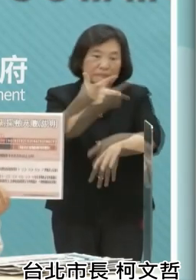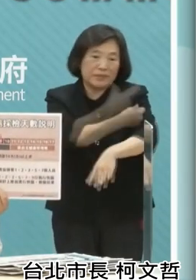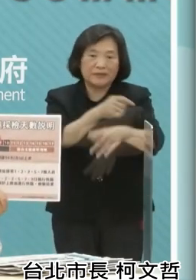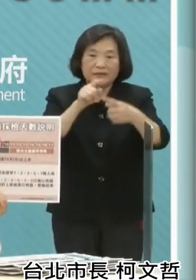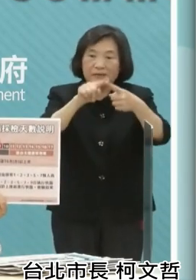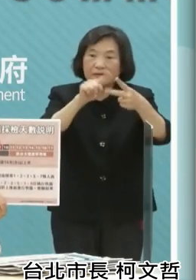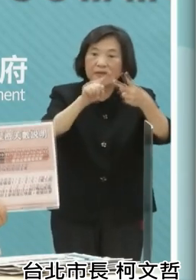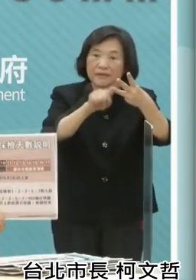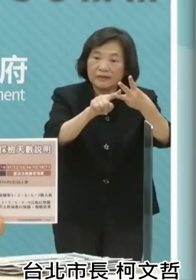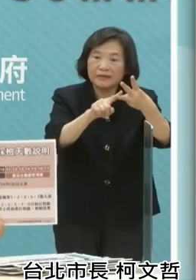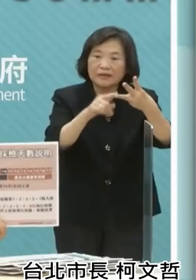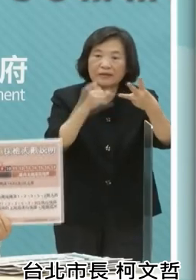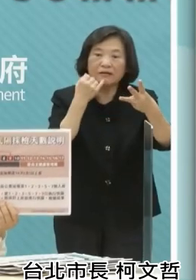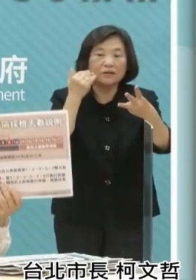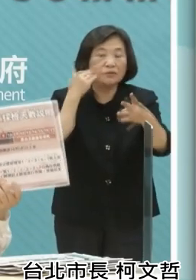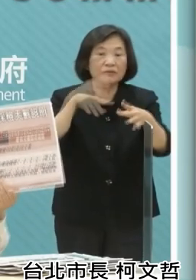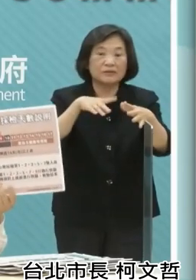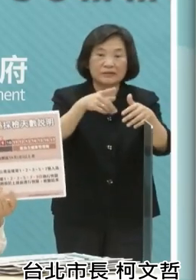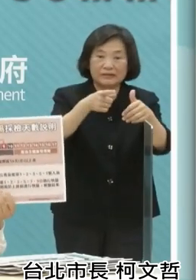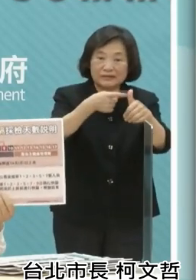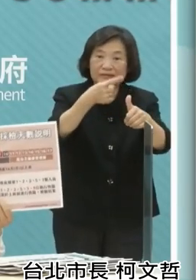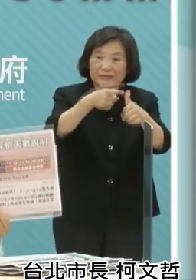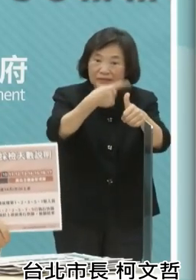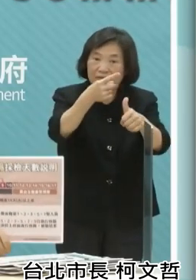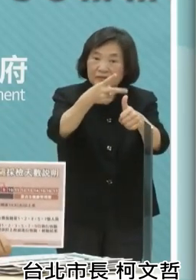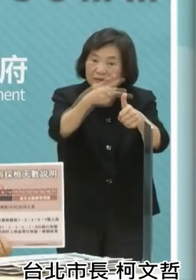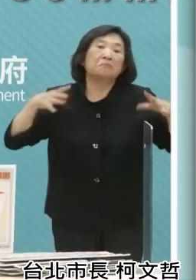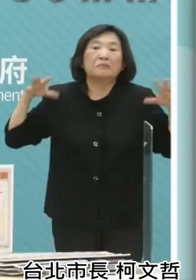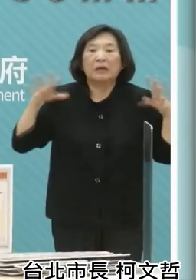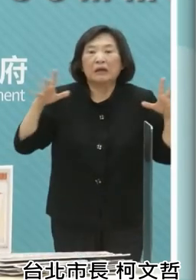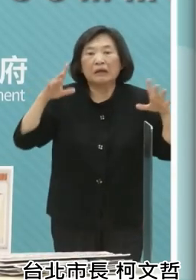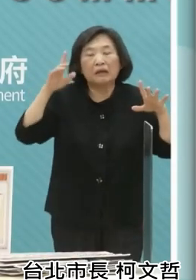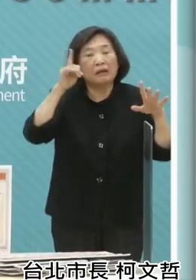人哦，1、2、5、3、7类适用这个新的规定。